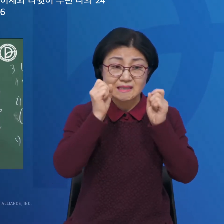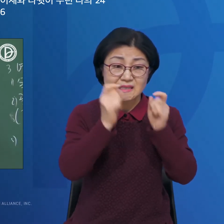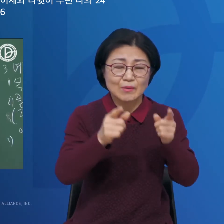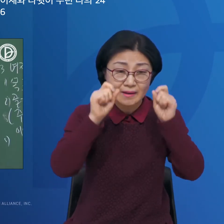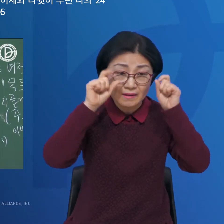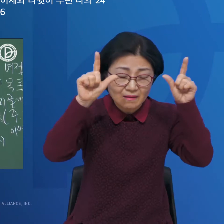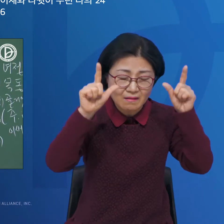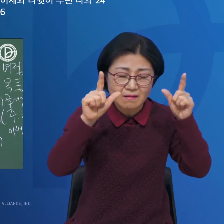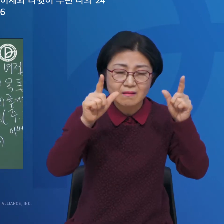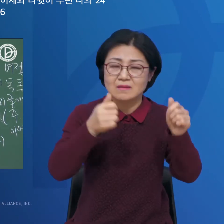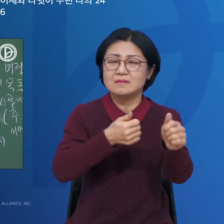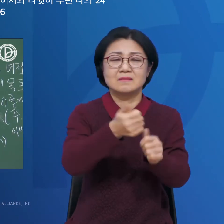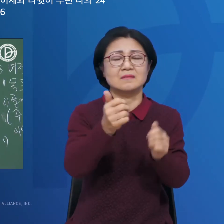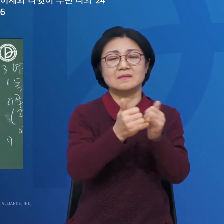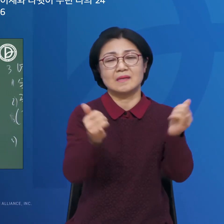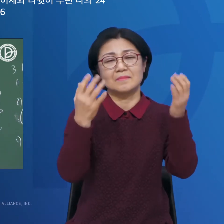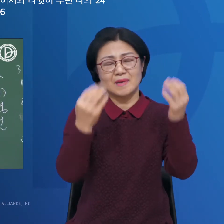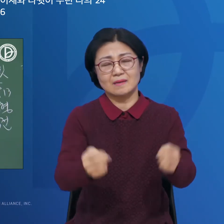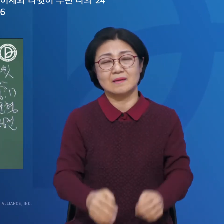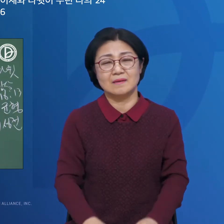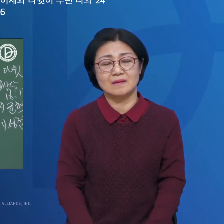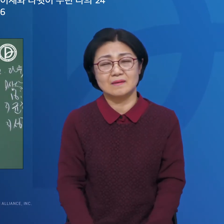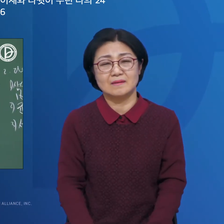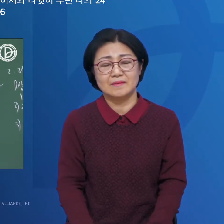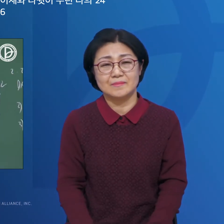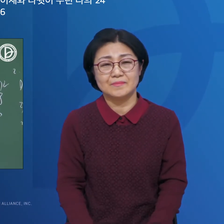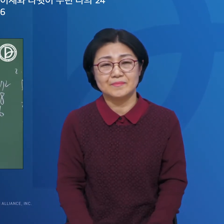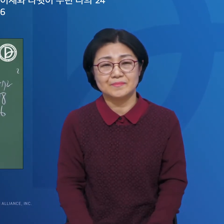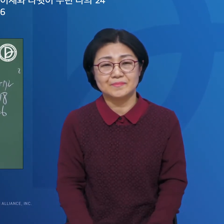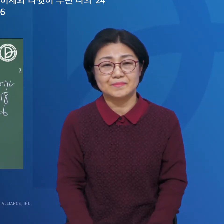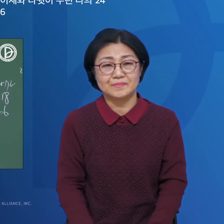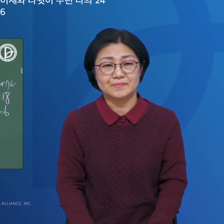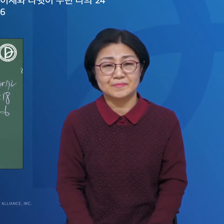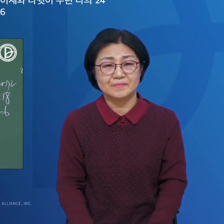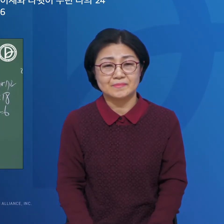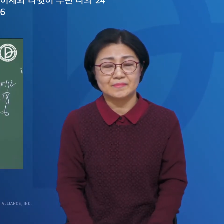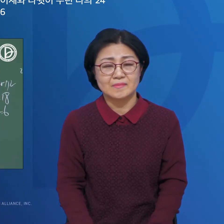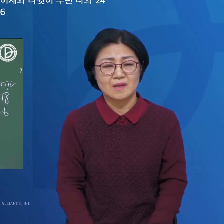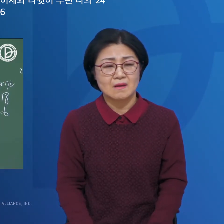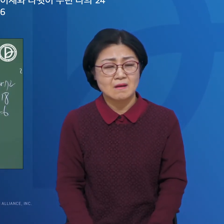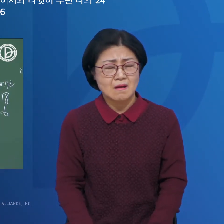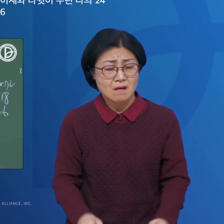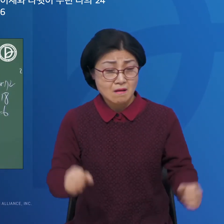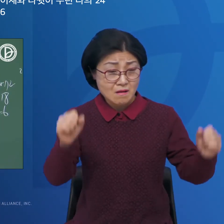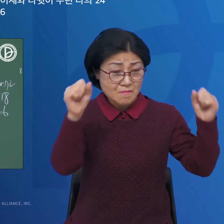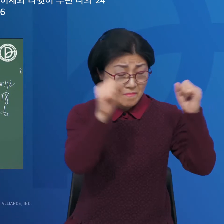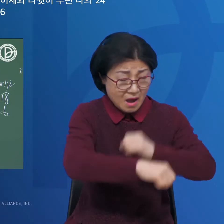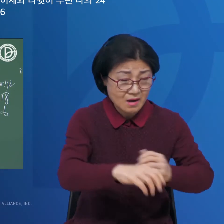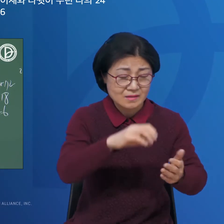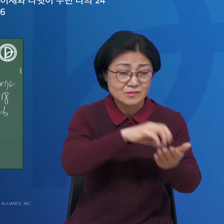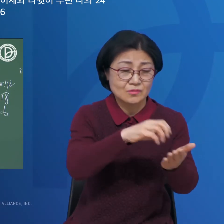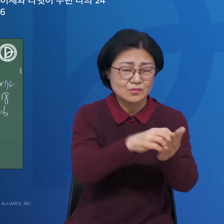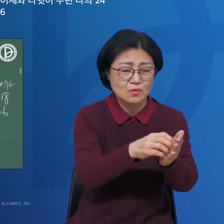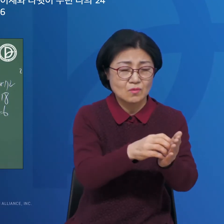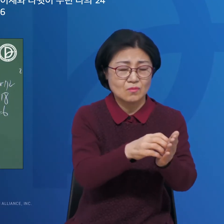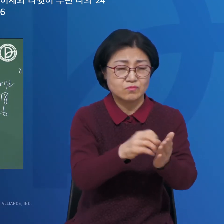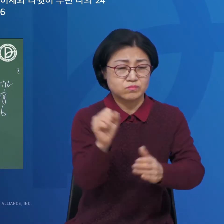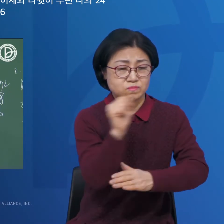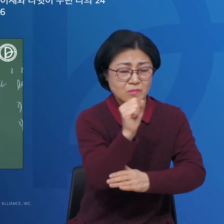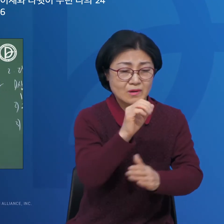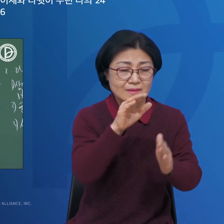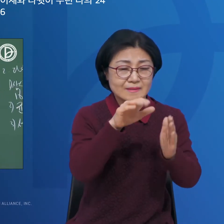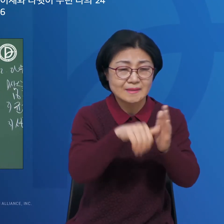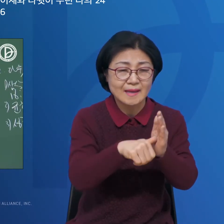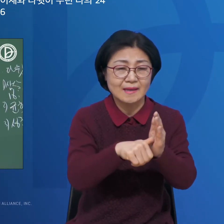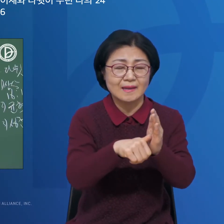완전히 멸망 상태 와가지고 흔들리다가 승리한 사람 많다니까요. There's so many people who are victorious after they're in a state of